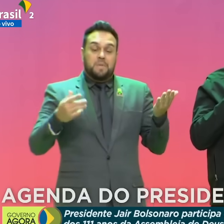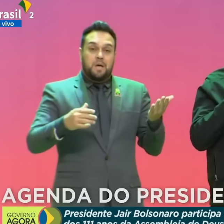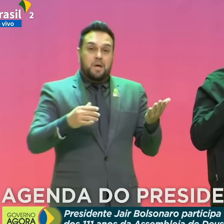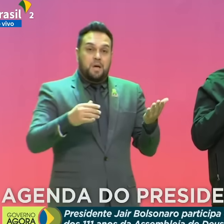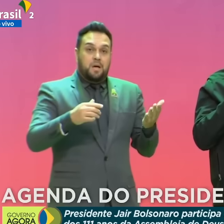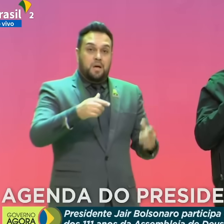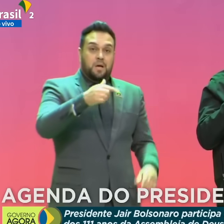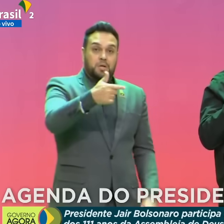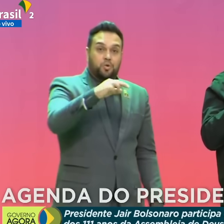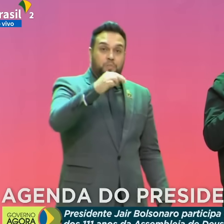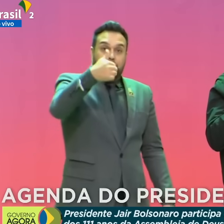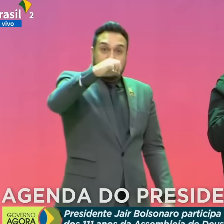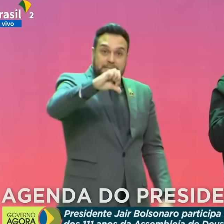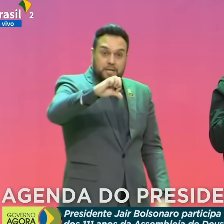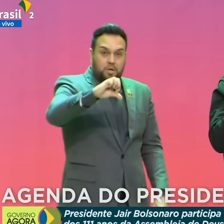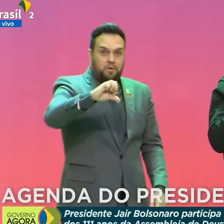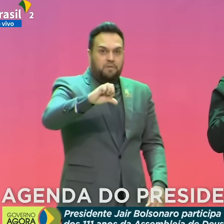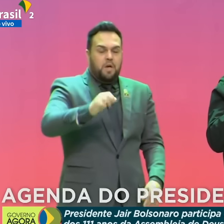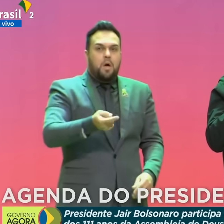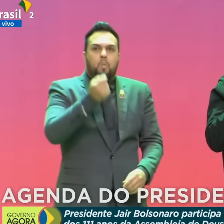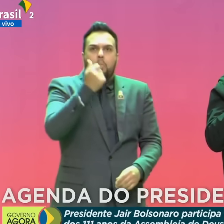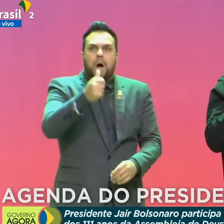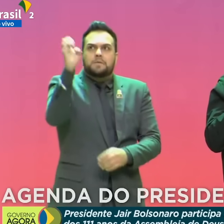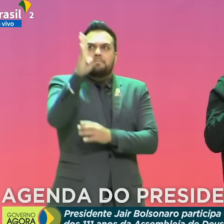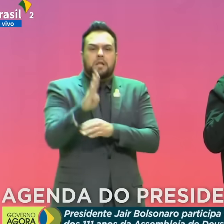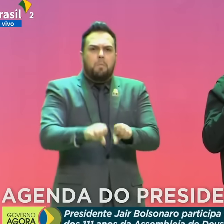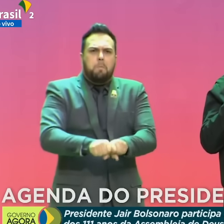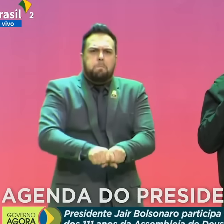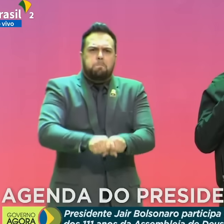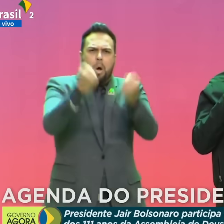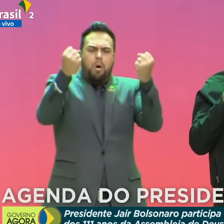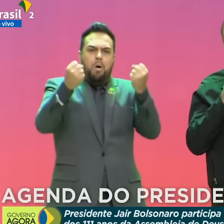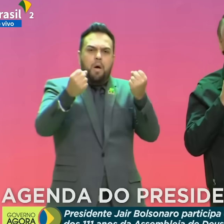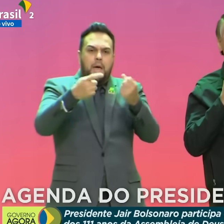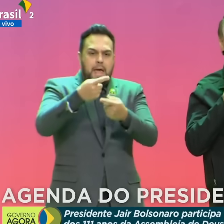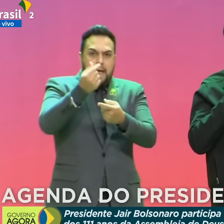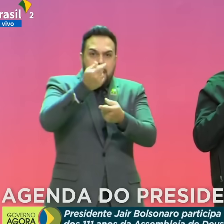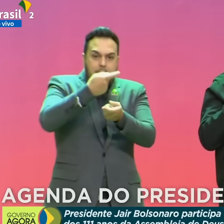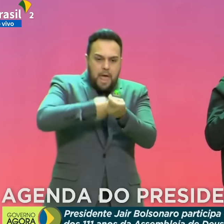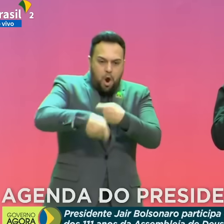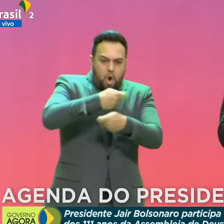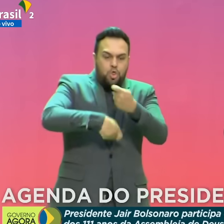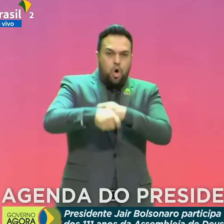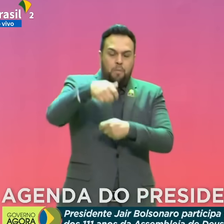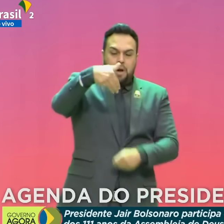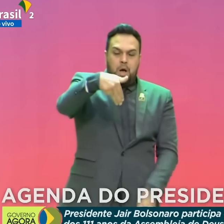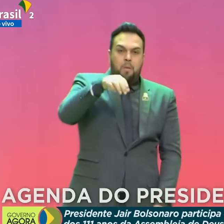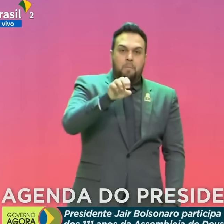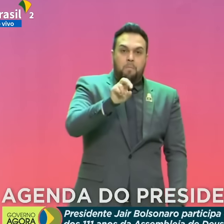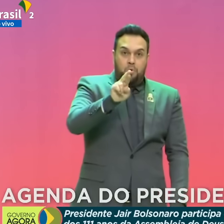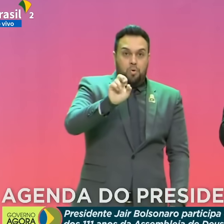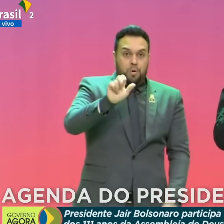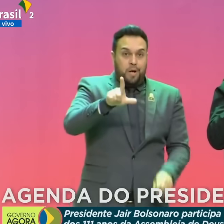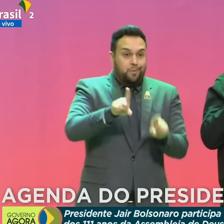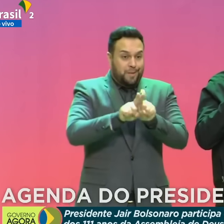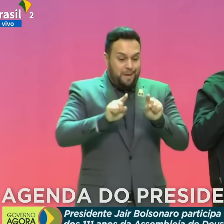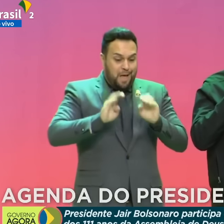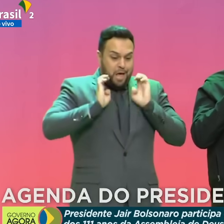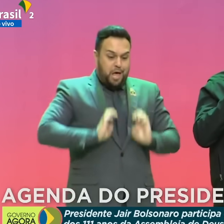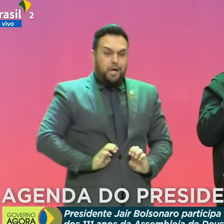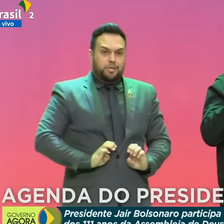situação séria, econômica, moral e ética. Conseguimos dar um